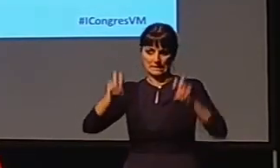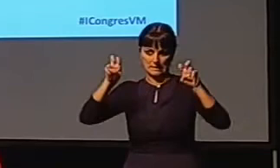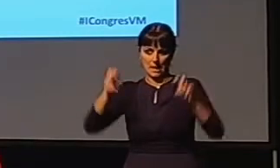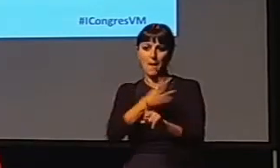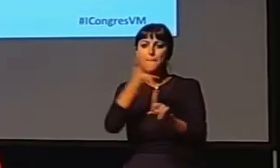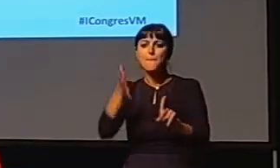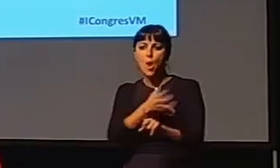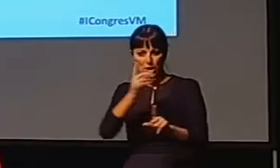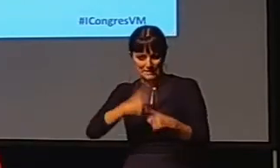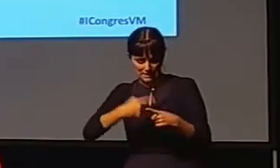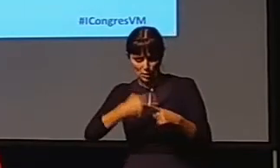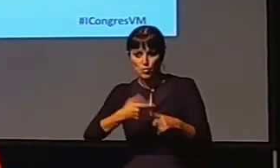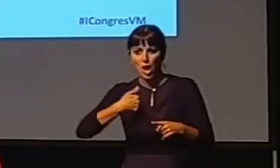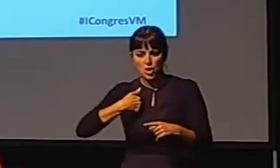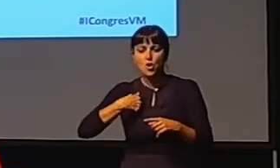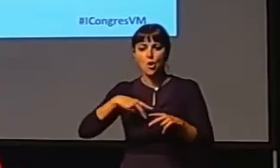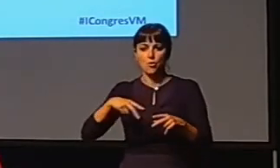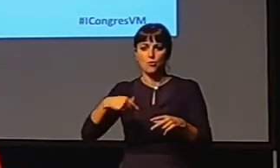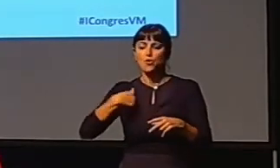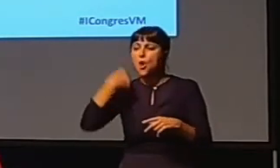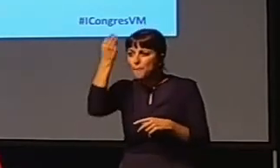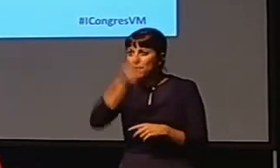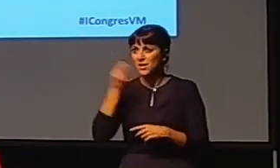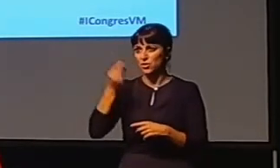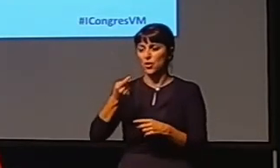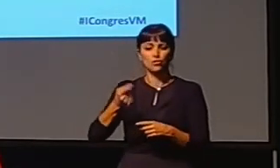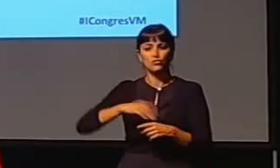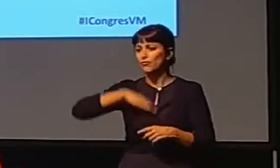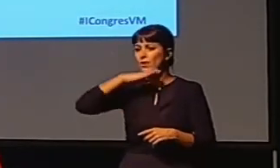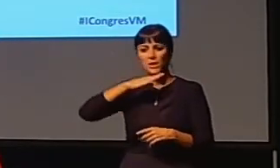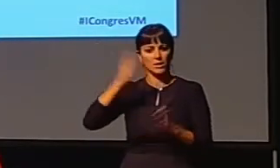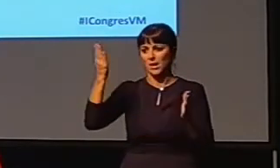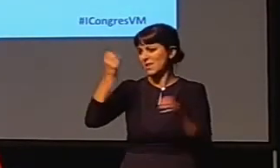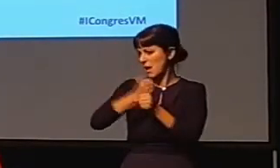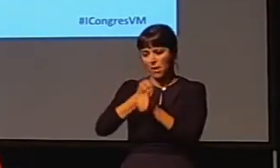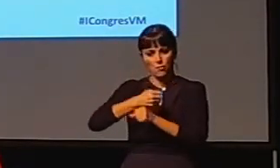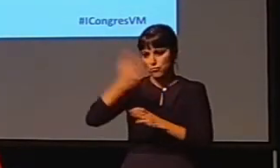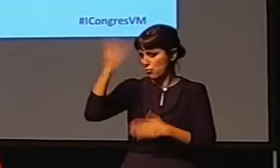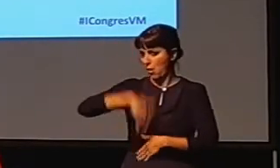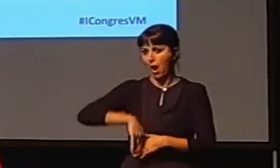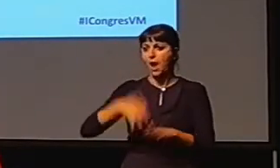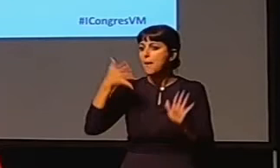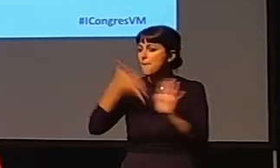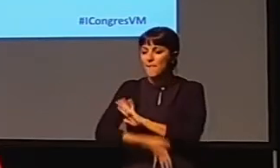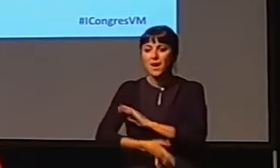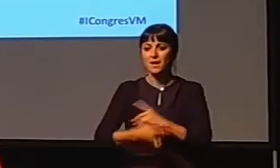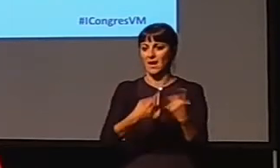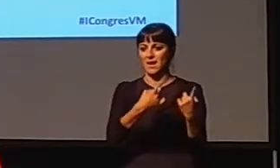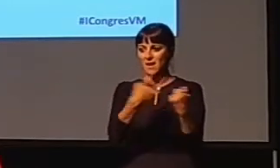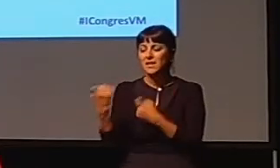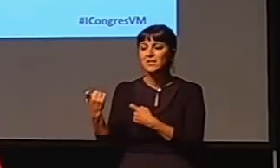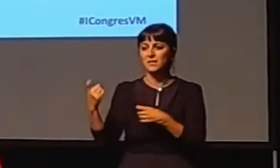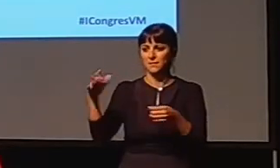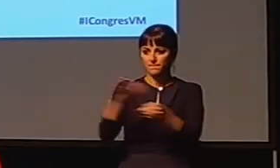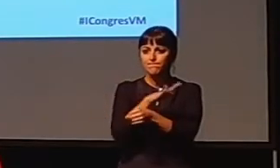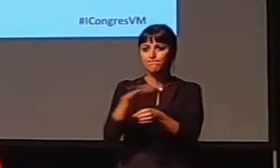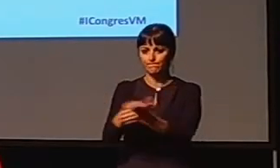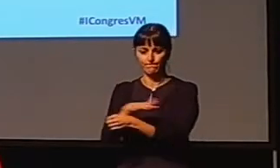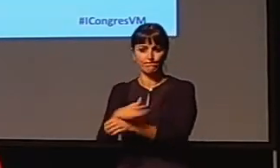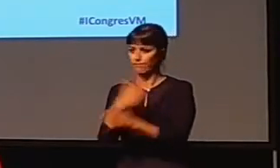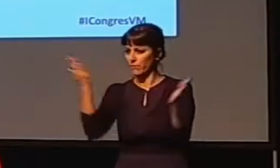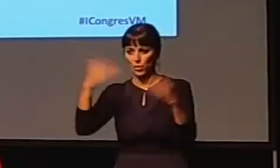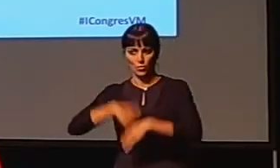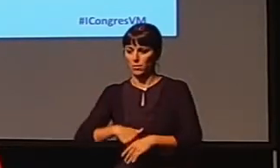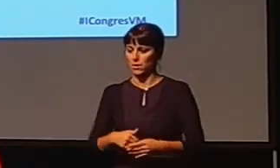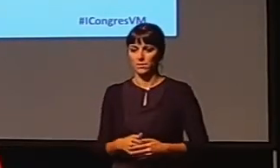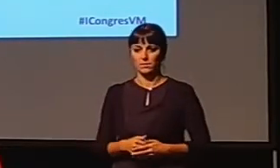política en violència sexual, no s'ha fet prou. No s'ha fet prou perquè no estem complint algo absolutament rellevant, que és la diligència deguda. Estem incomplint tots